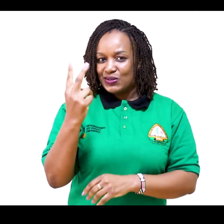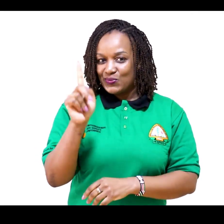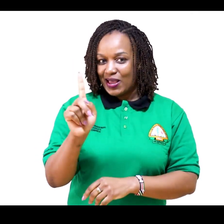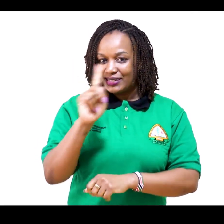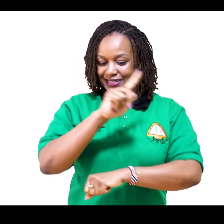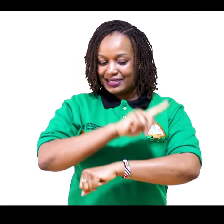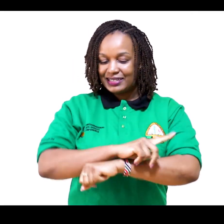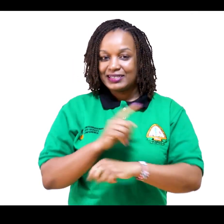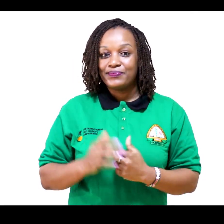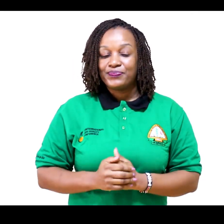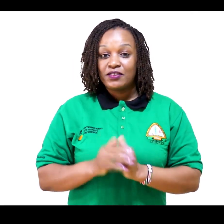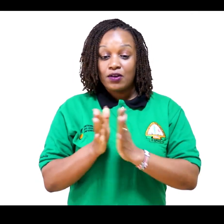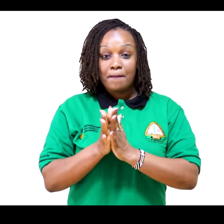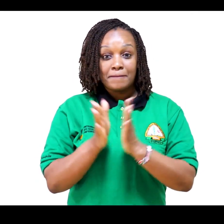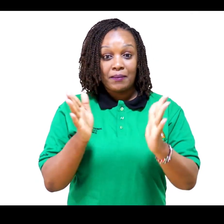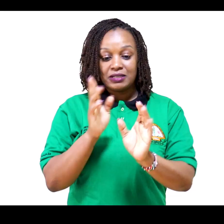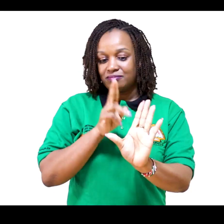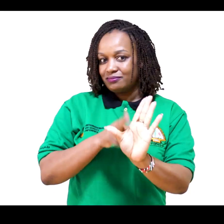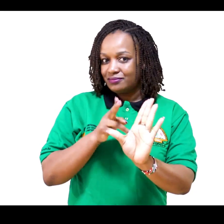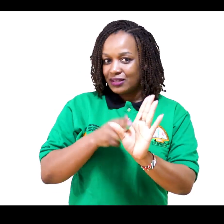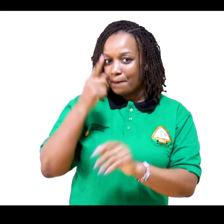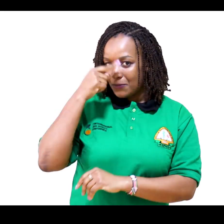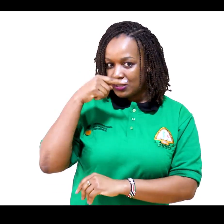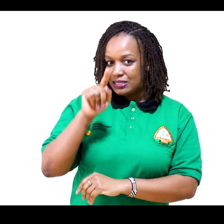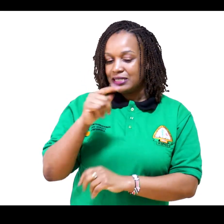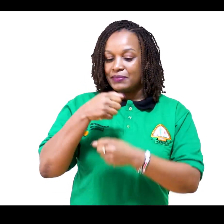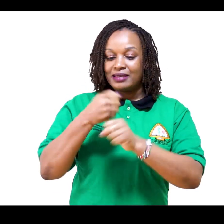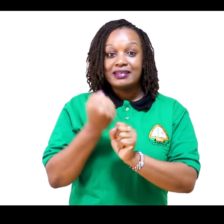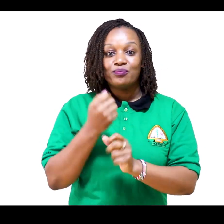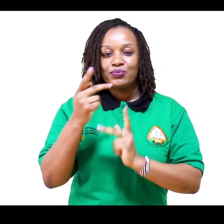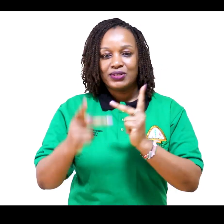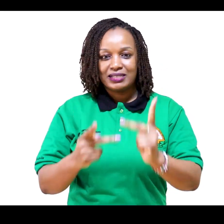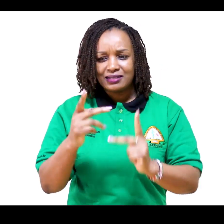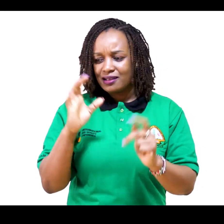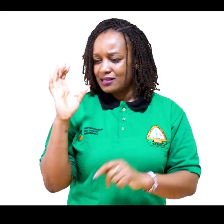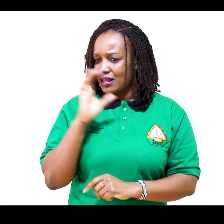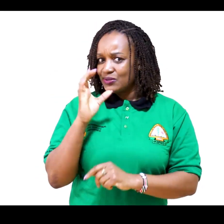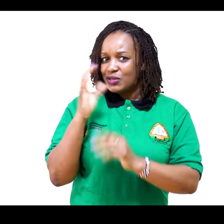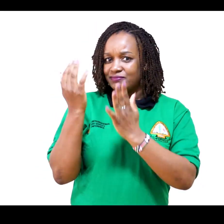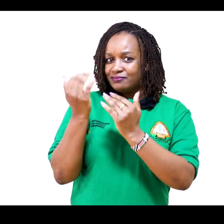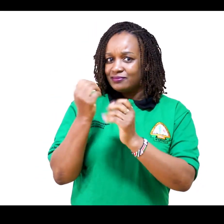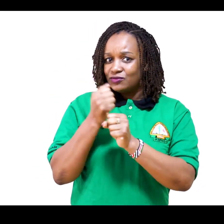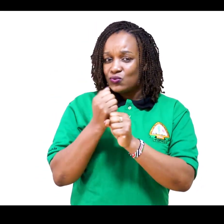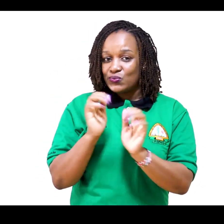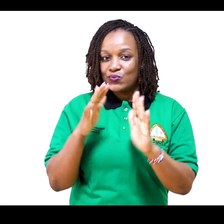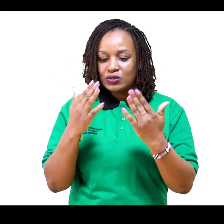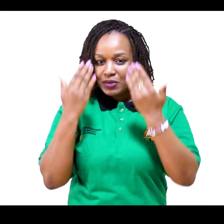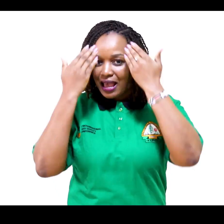21. Kwa ushiriki wa umma katika mchakato wa kutengeneza sera, mteja